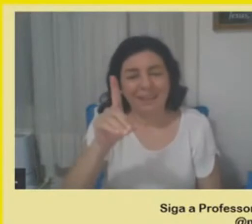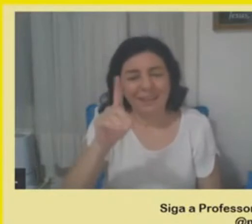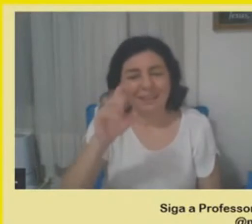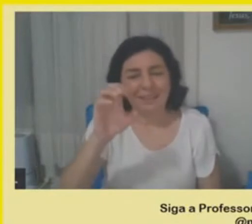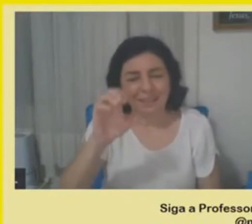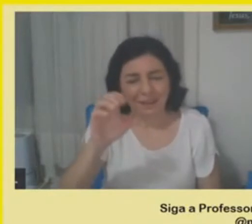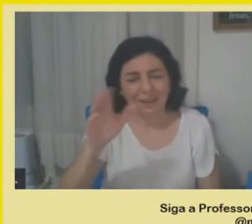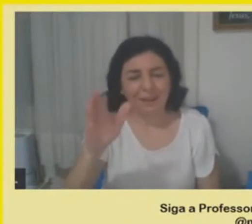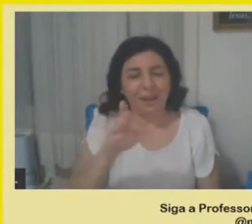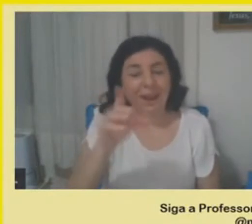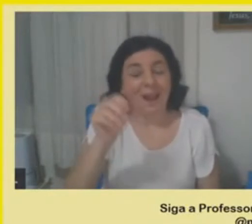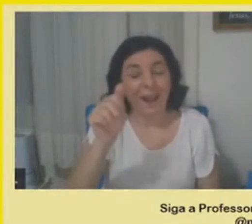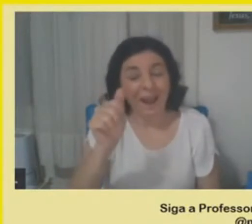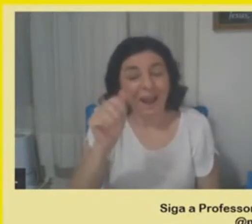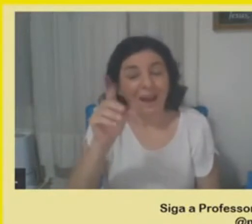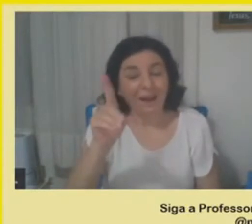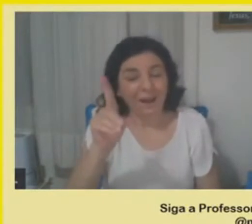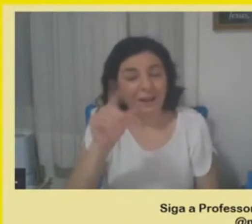Os problemas